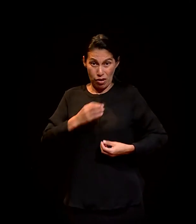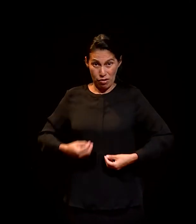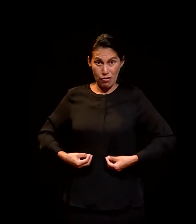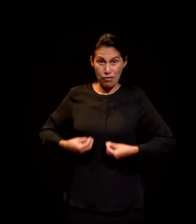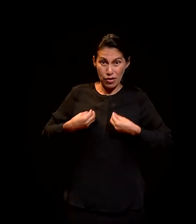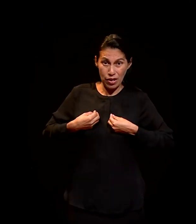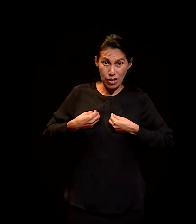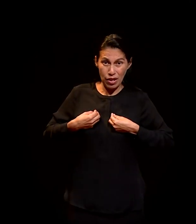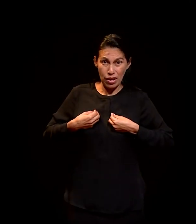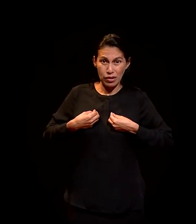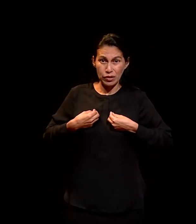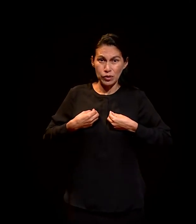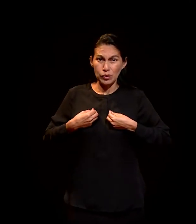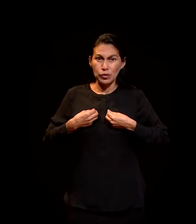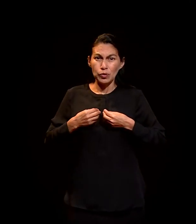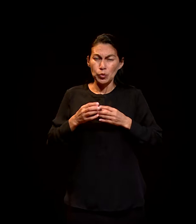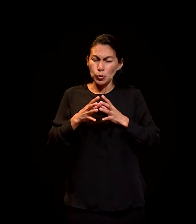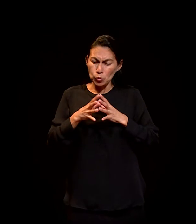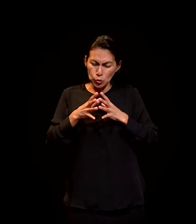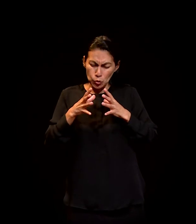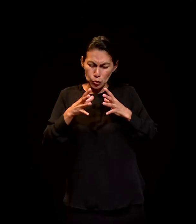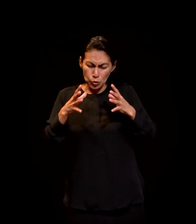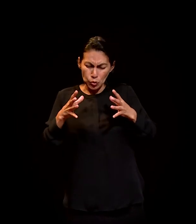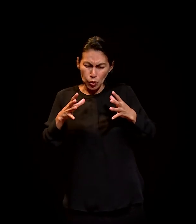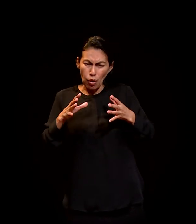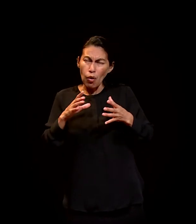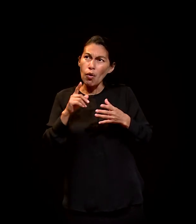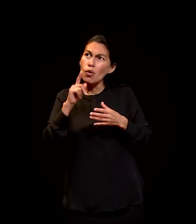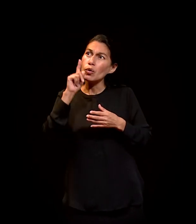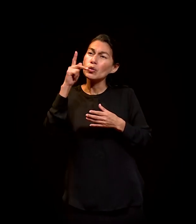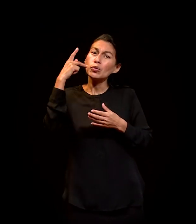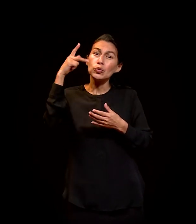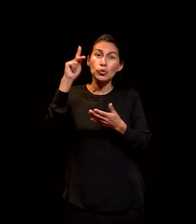se convierte sencillo